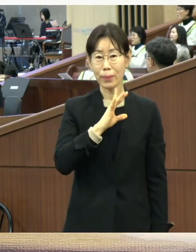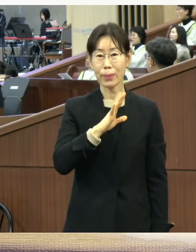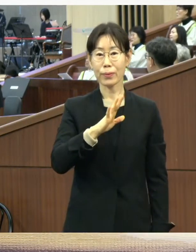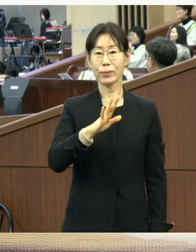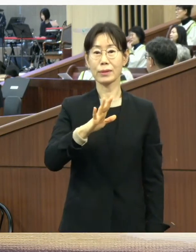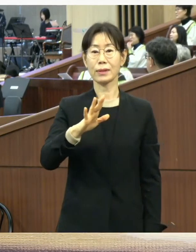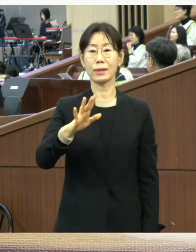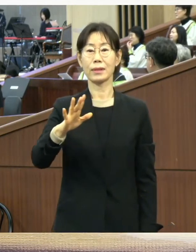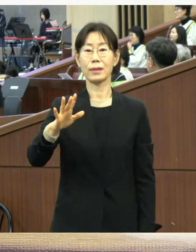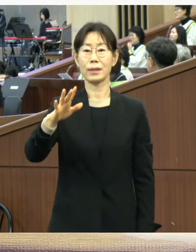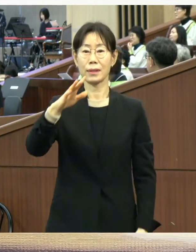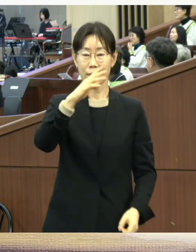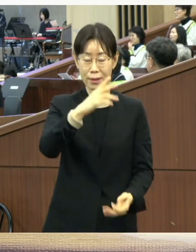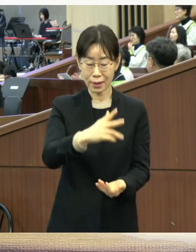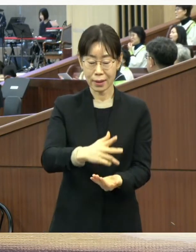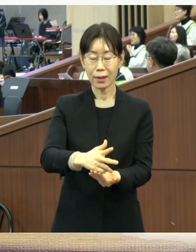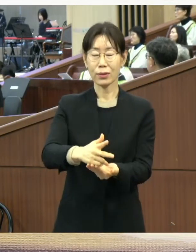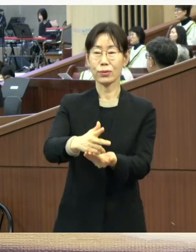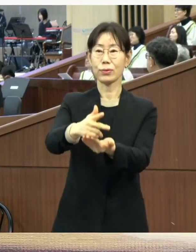오직